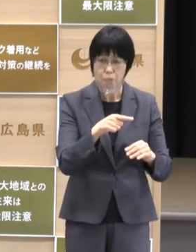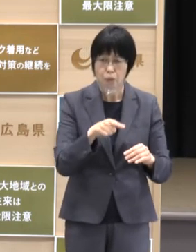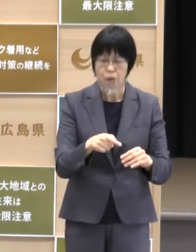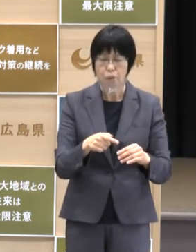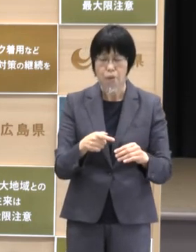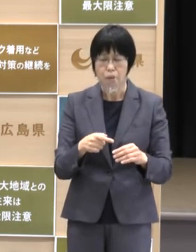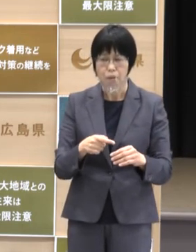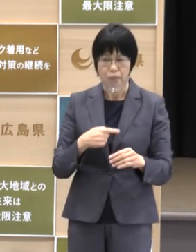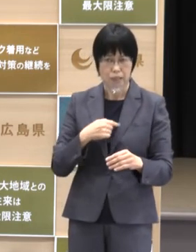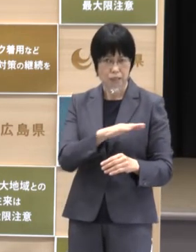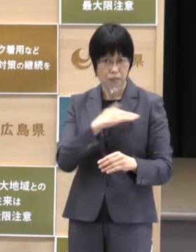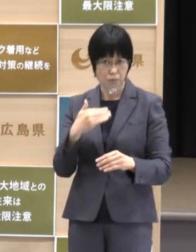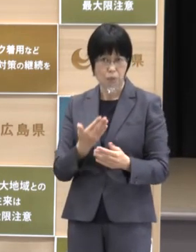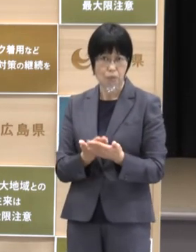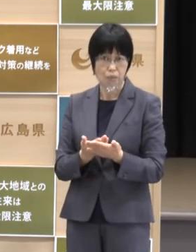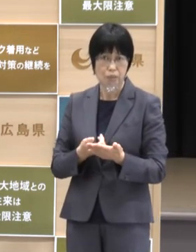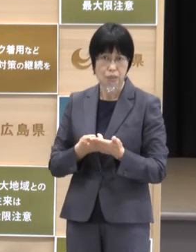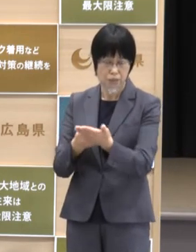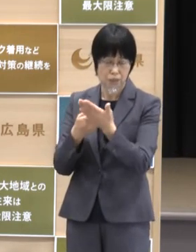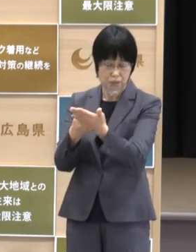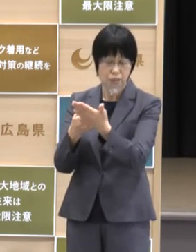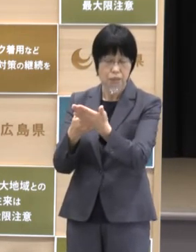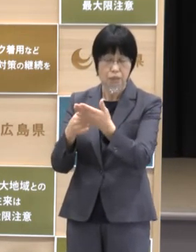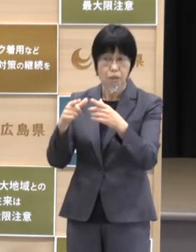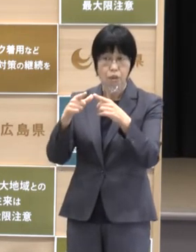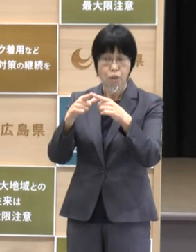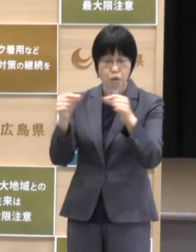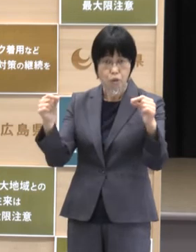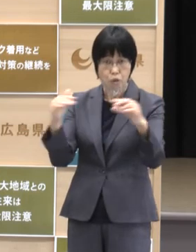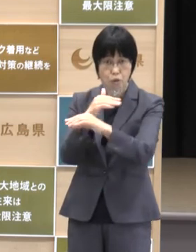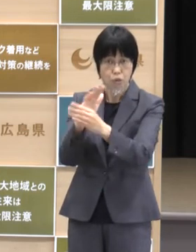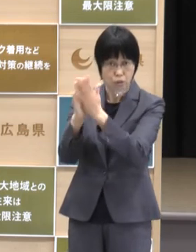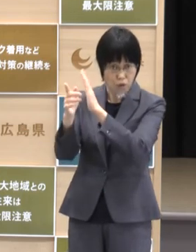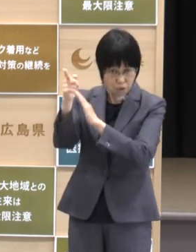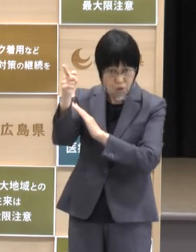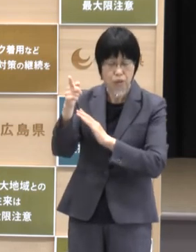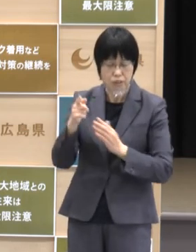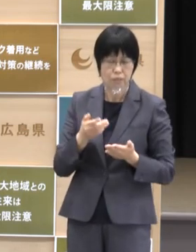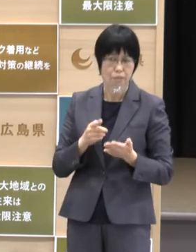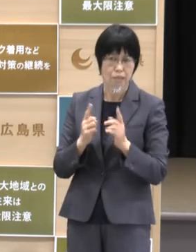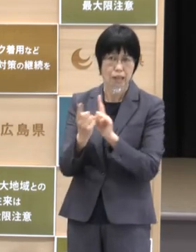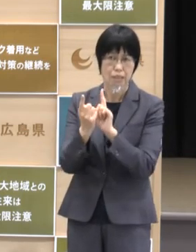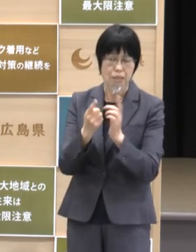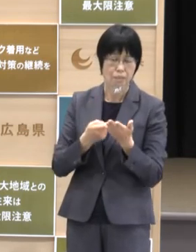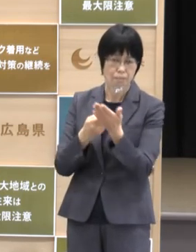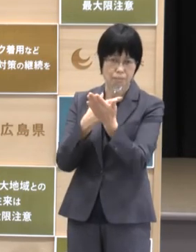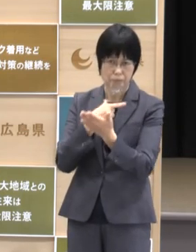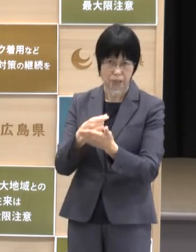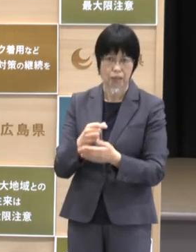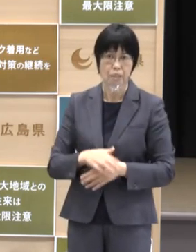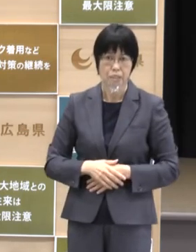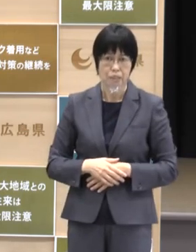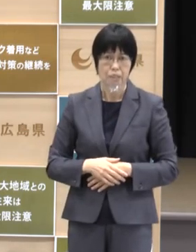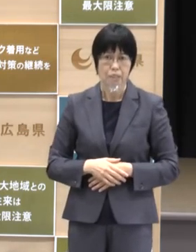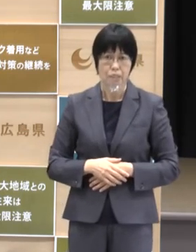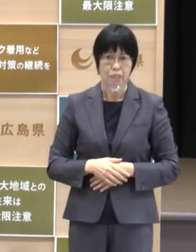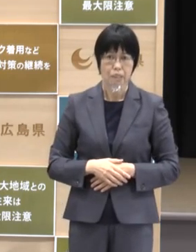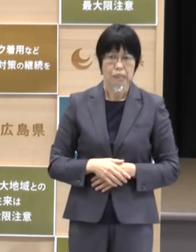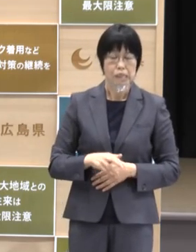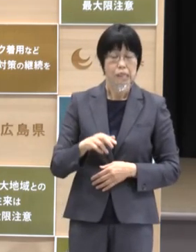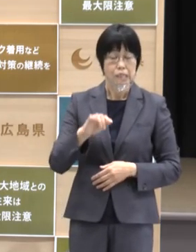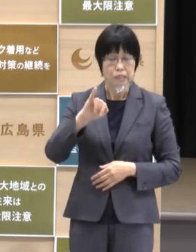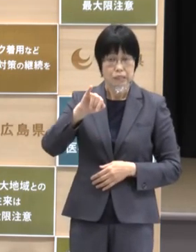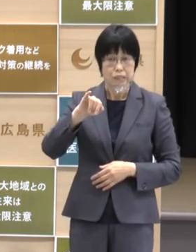ては、国交省を中心にですね、お願いしていきたいと思います。あとは、その G7 サミットに向け